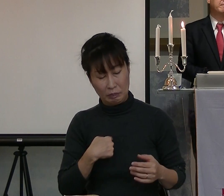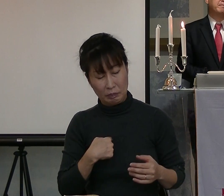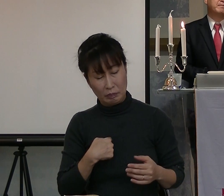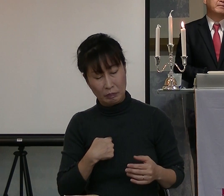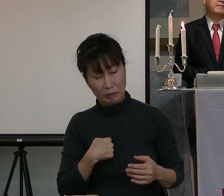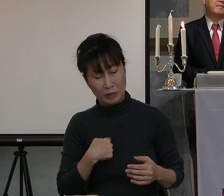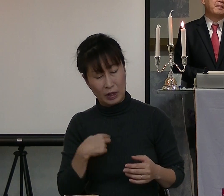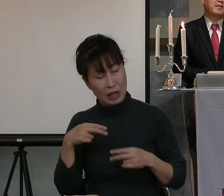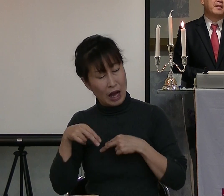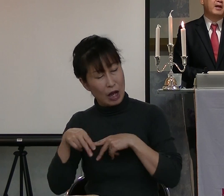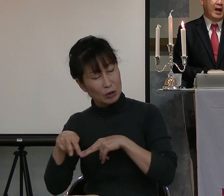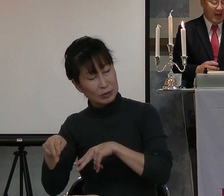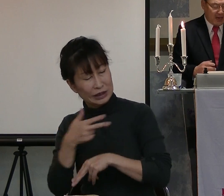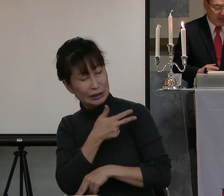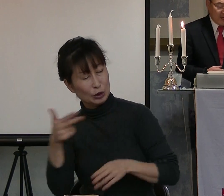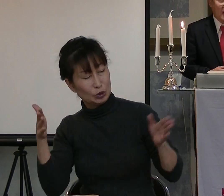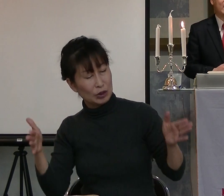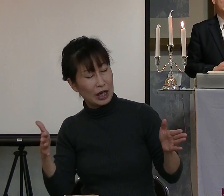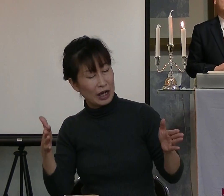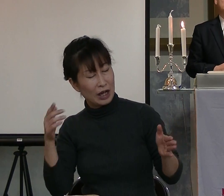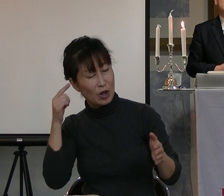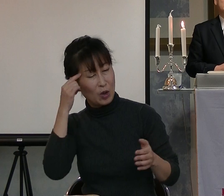返る。